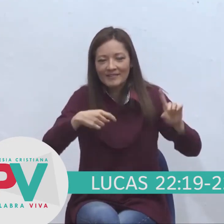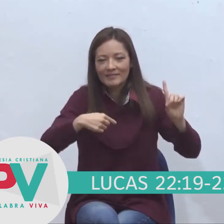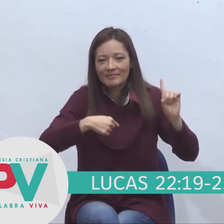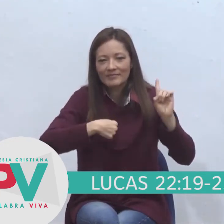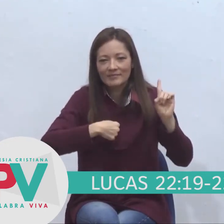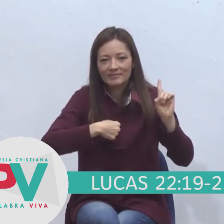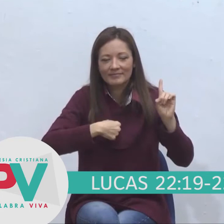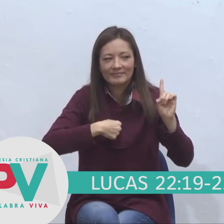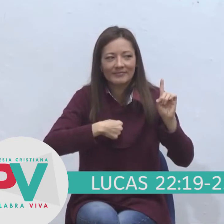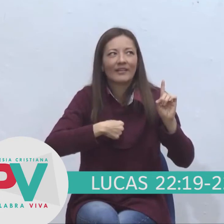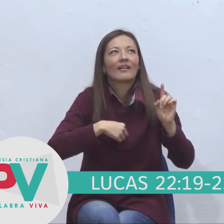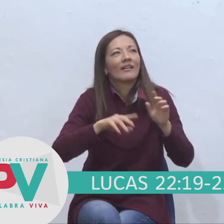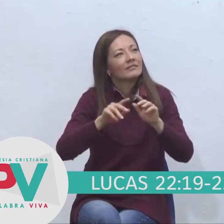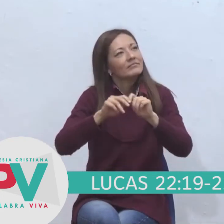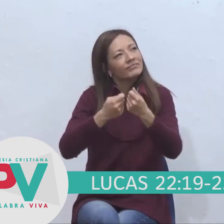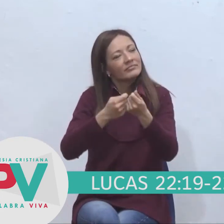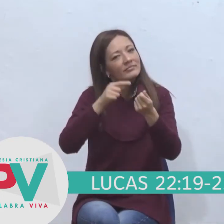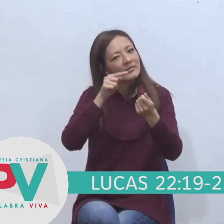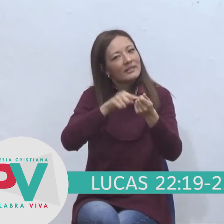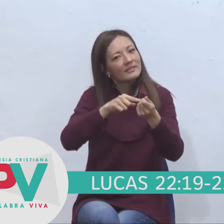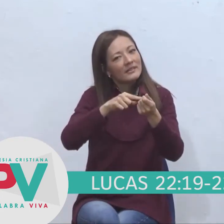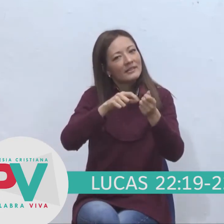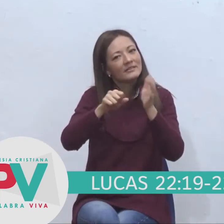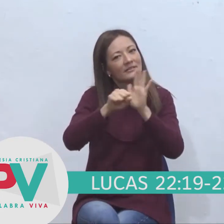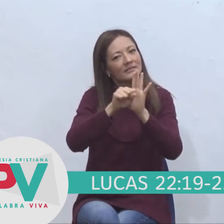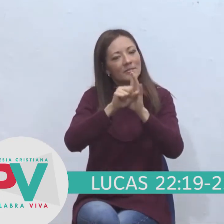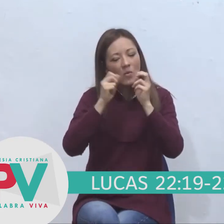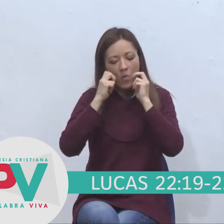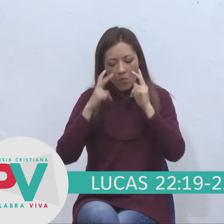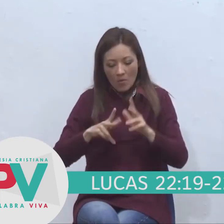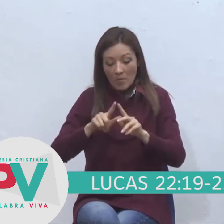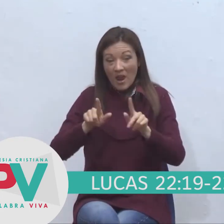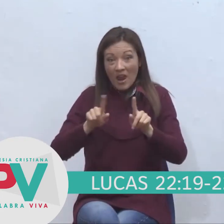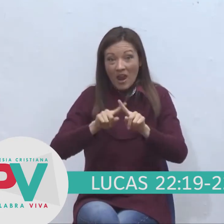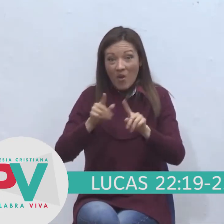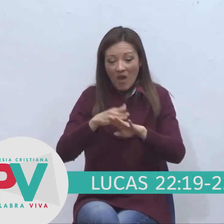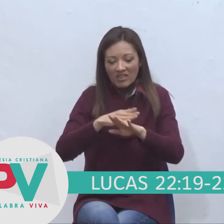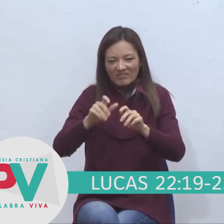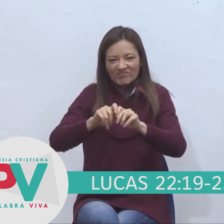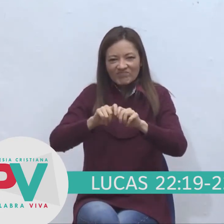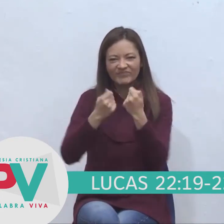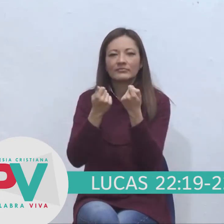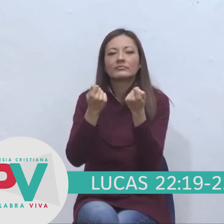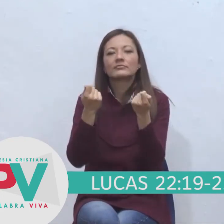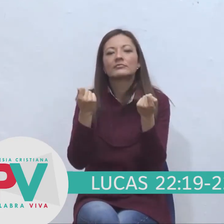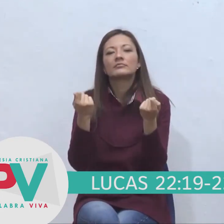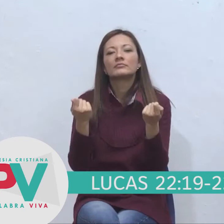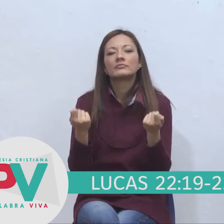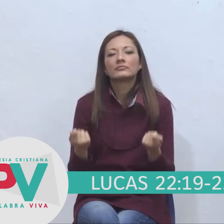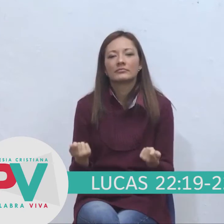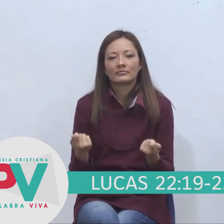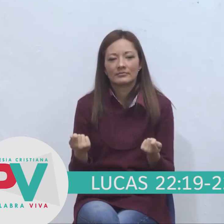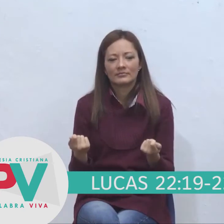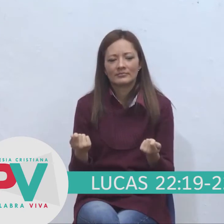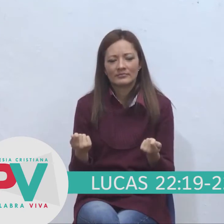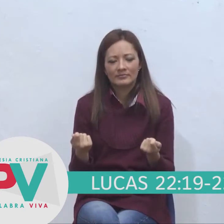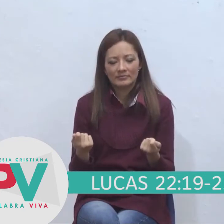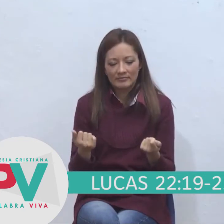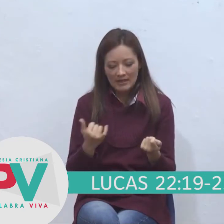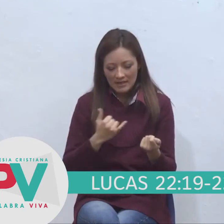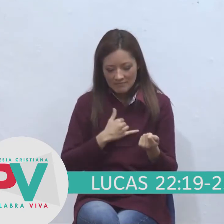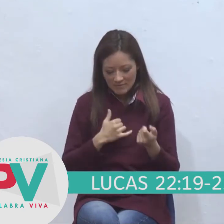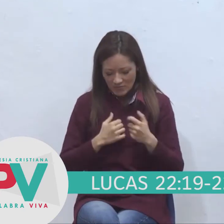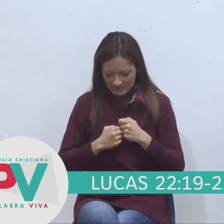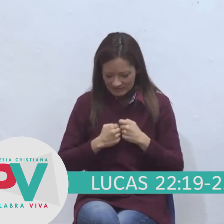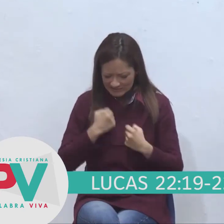este es mi cuerpo que por vosotros es dado, pero dice que lo partió. O sea que Él partió su cuerpo para